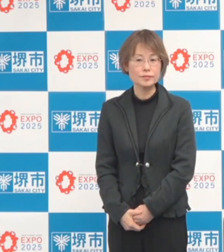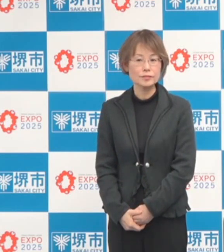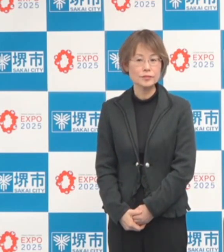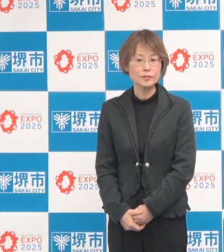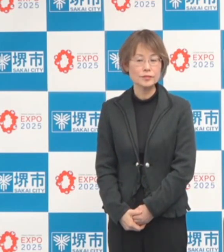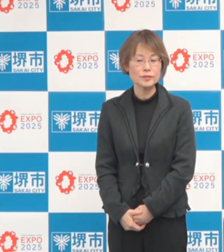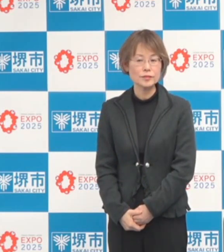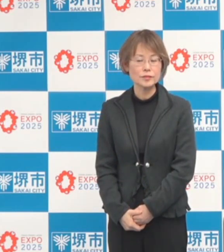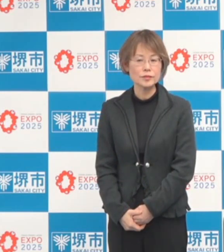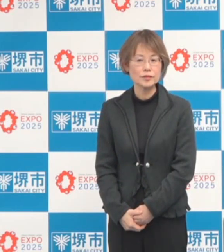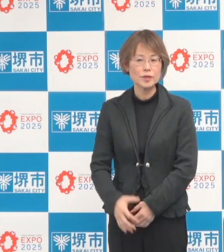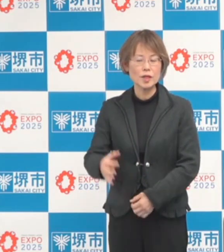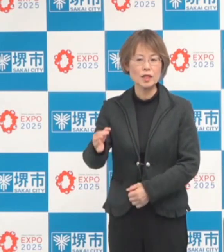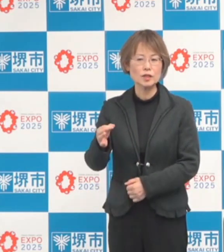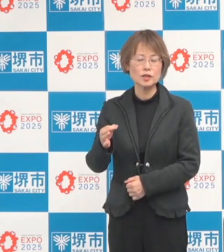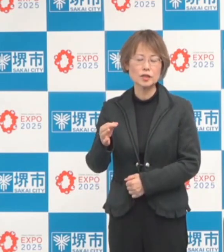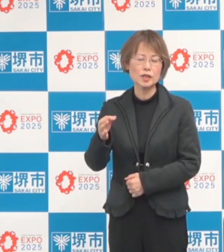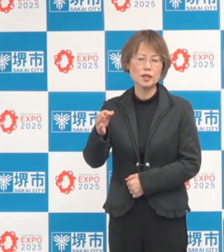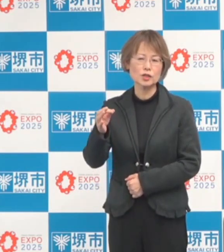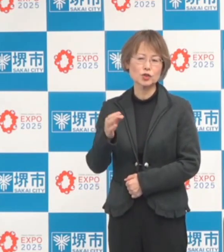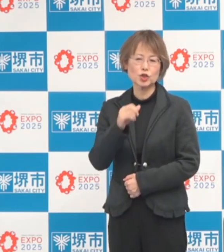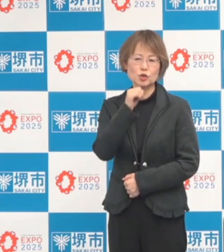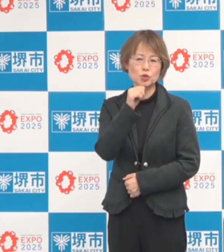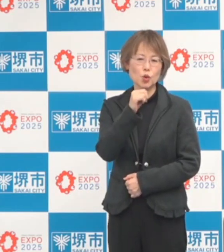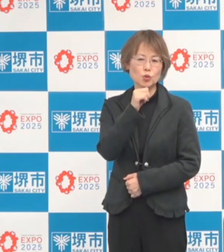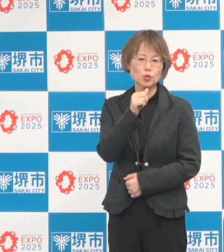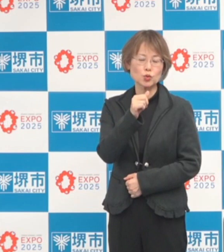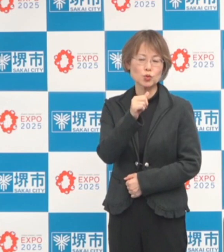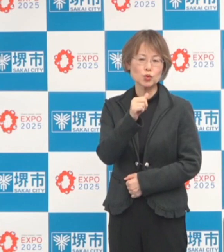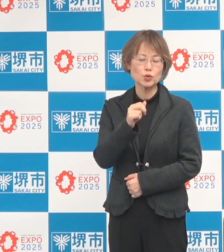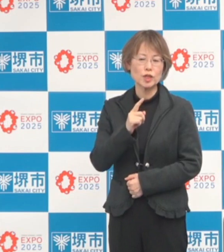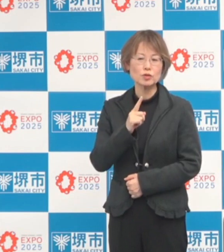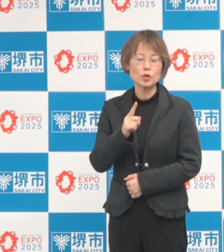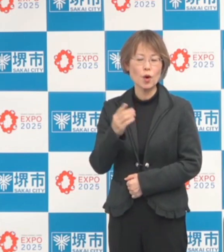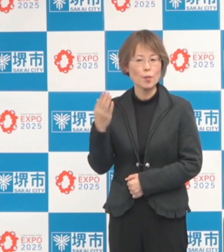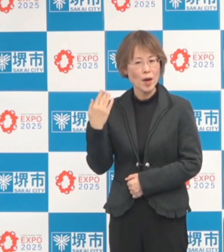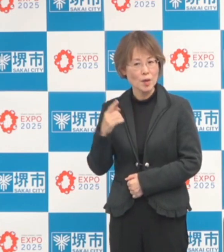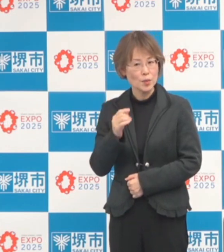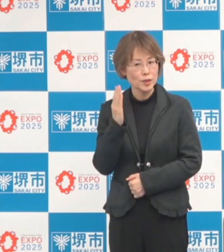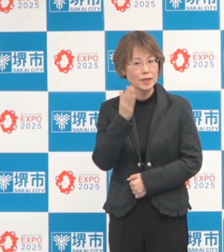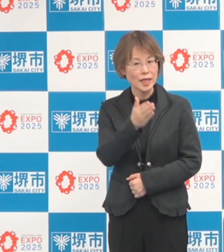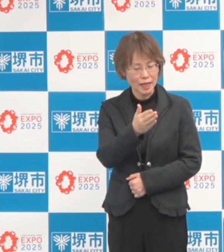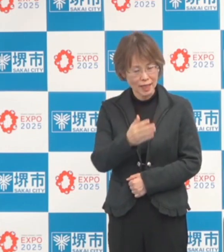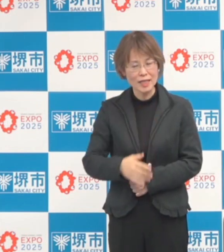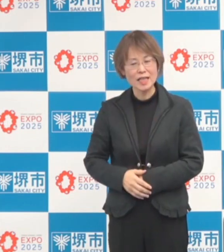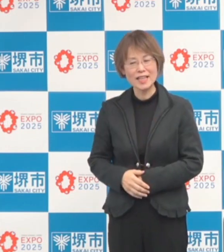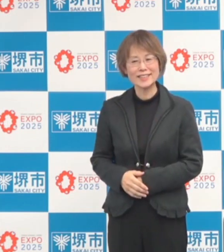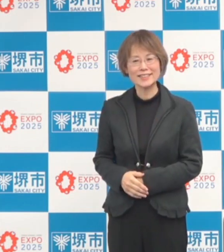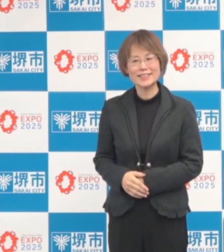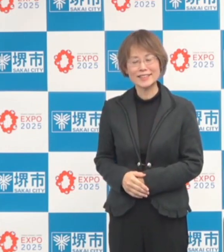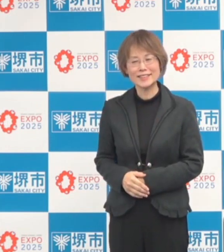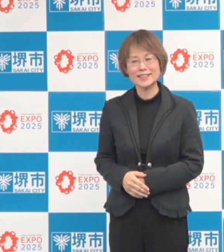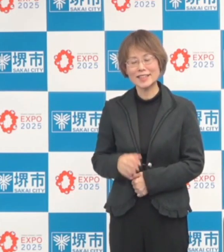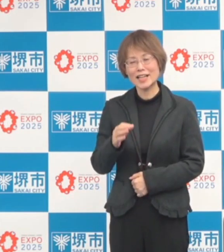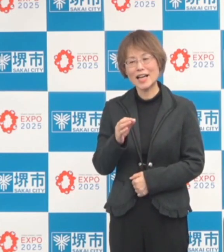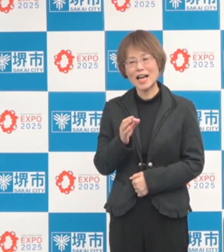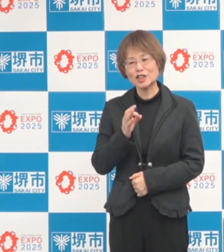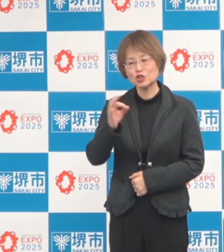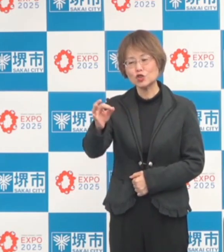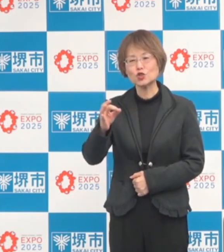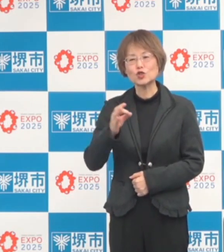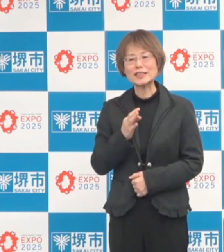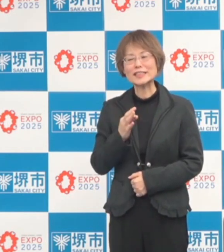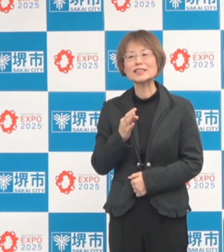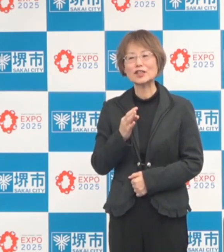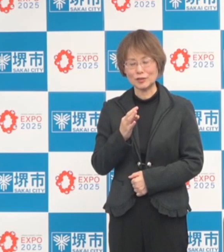収支不足というのが、去年も、ね、伺わせたんですけども、収入が足りないのか支出が多いのか、収支というのは